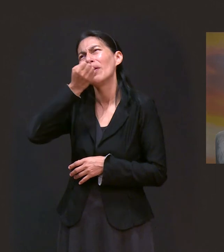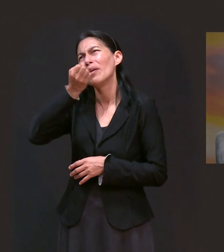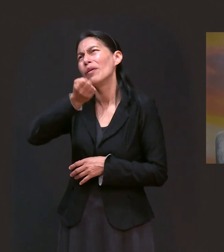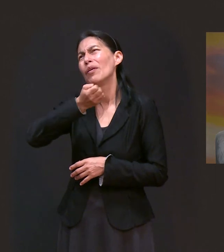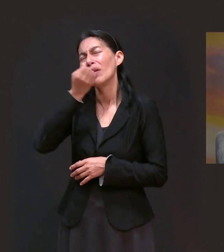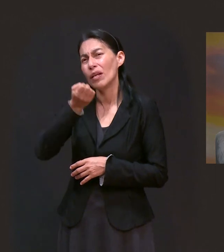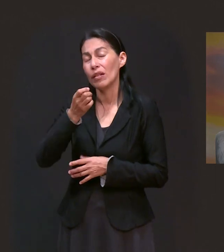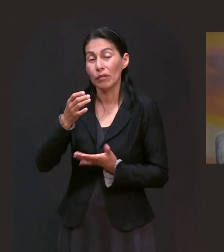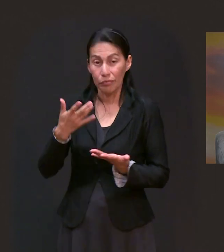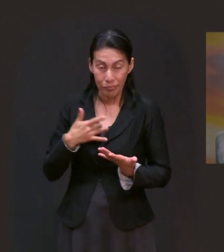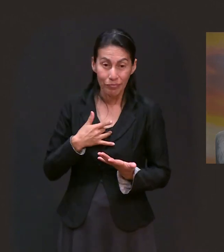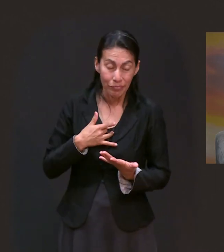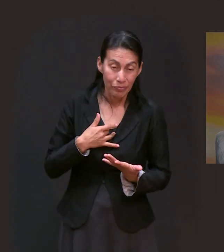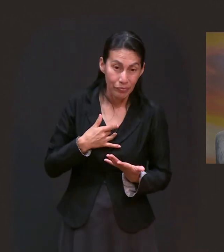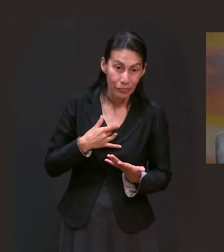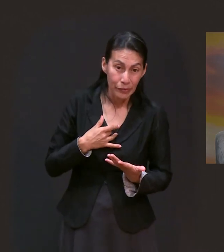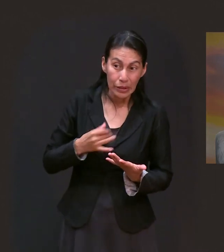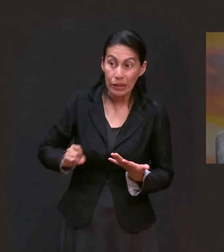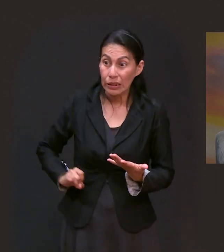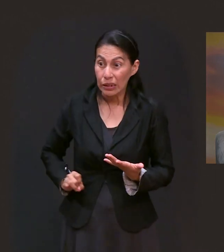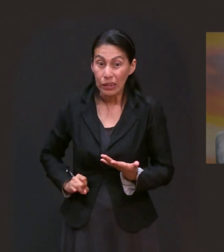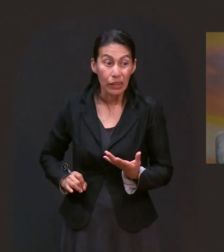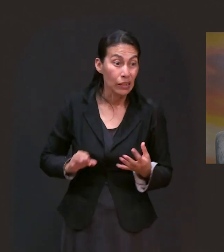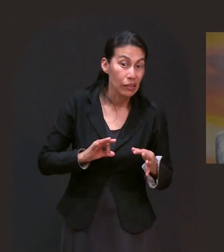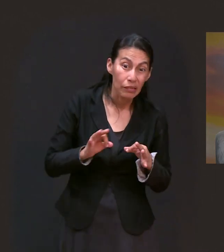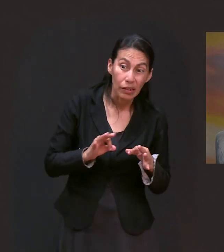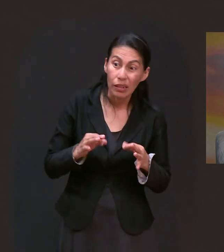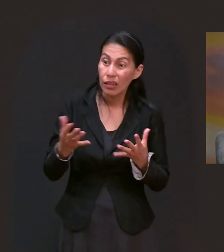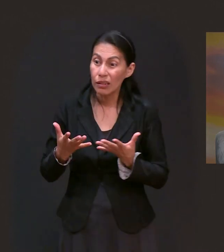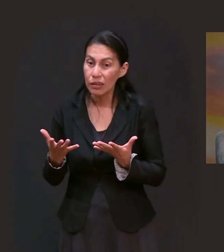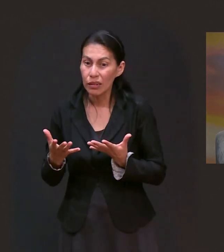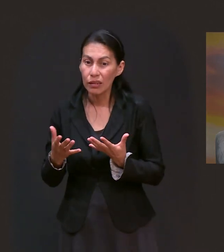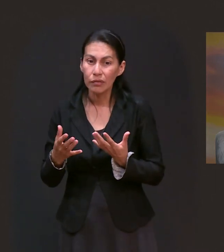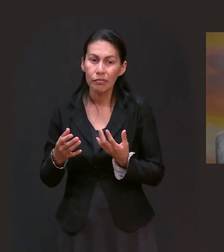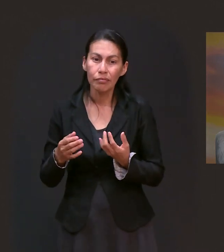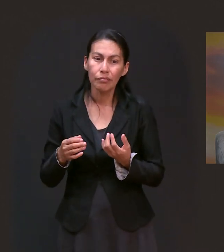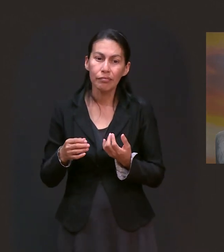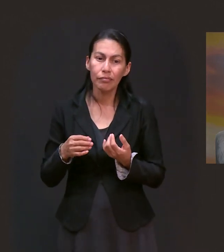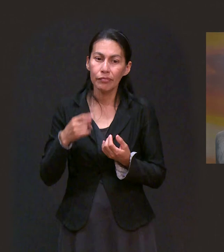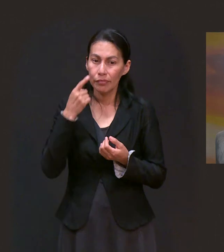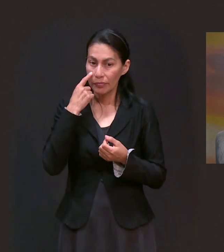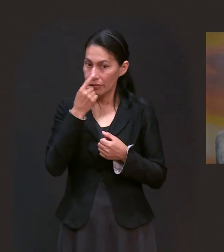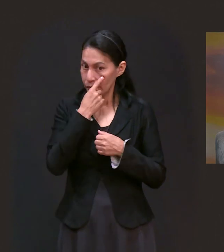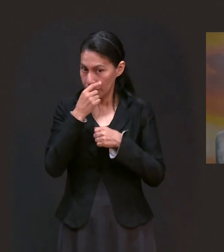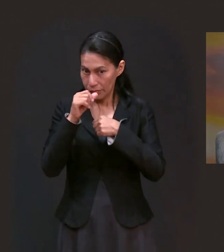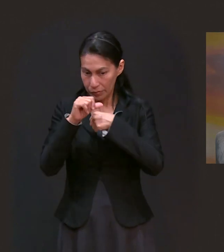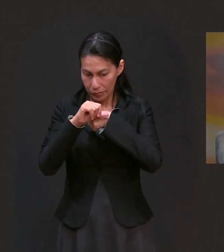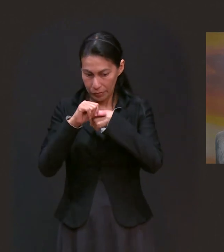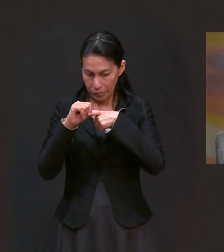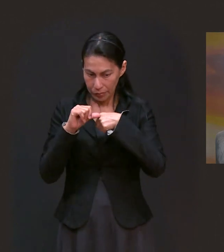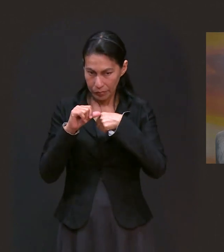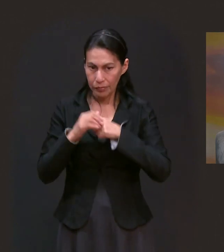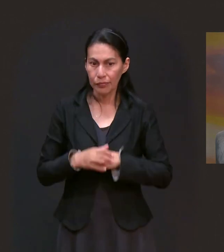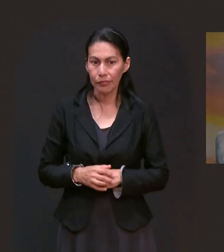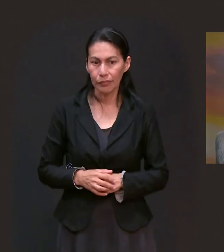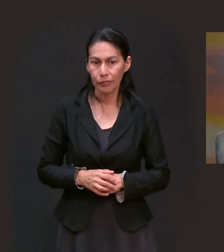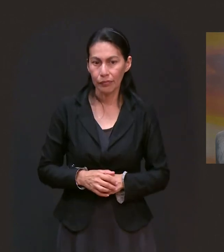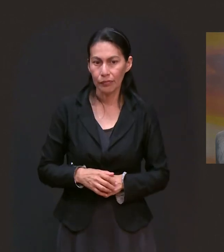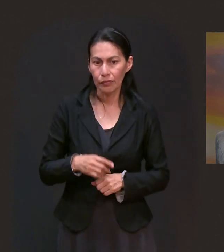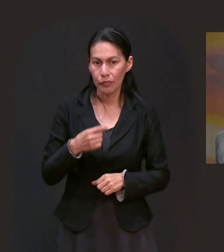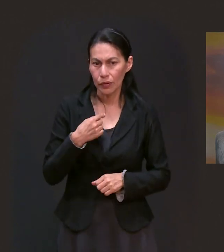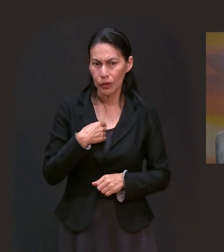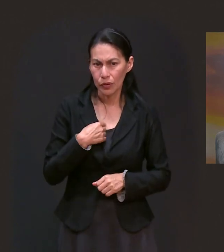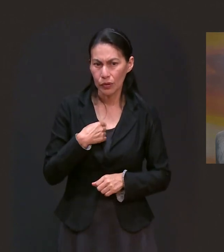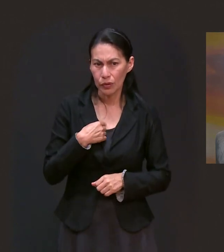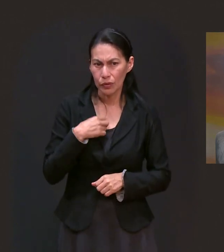verdad que ha tenido un conflicto porque tenía muchos intereses así pero siempre era quirúrgica pero cada vez